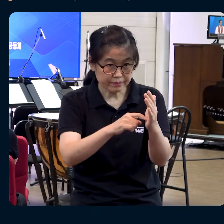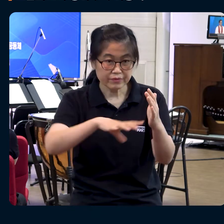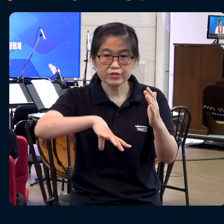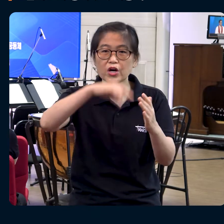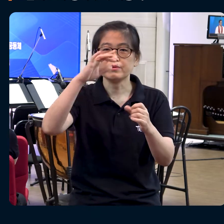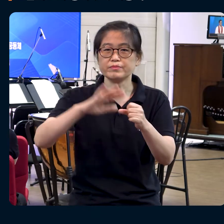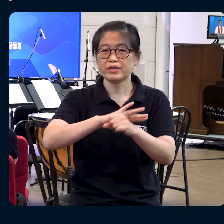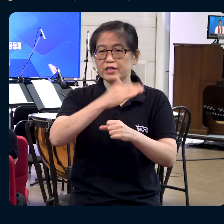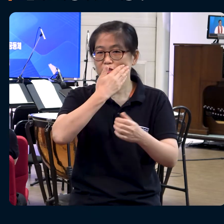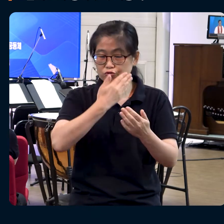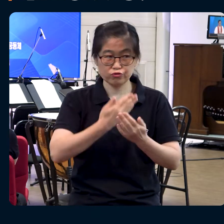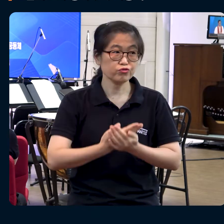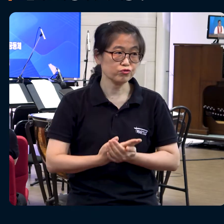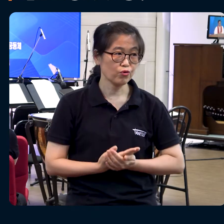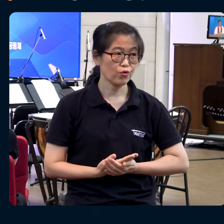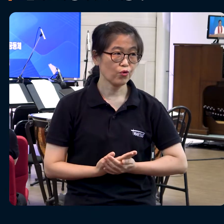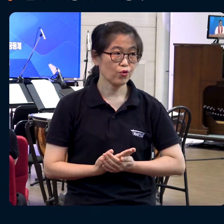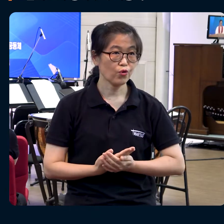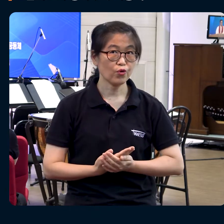사랑이 중요한 거예요.